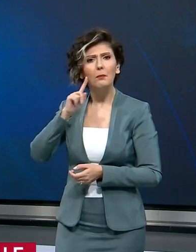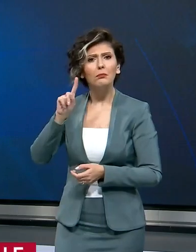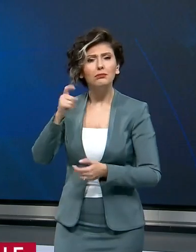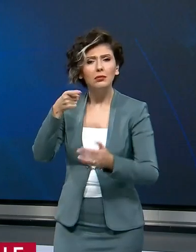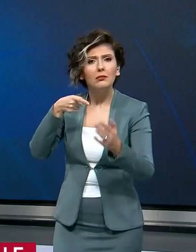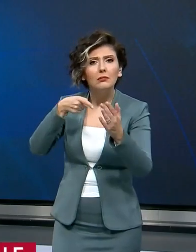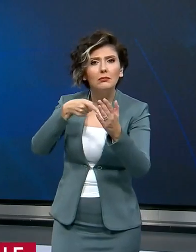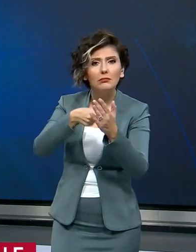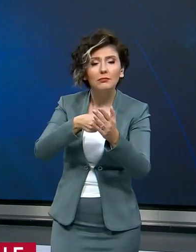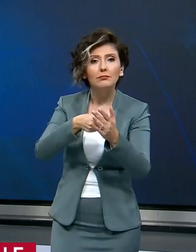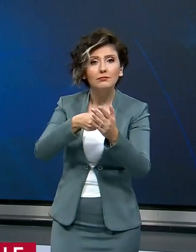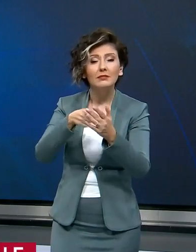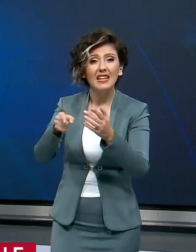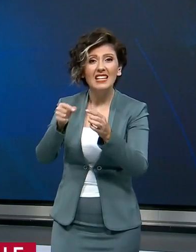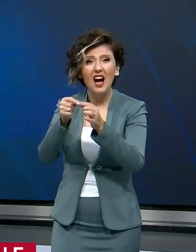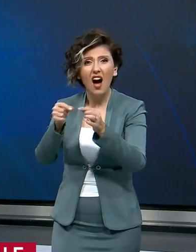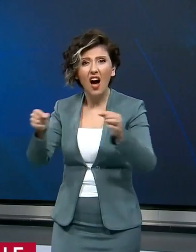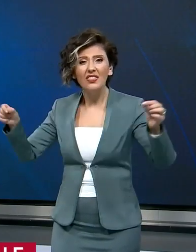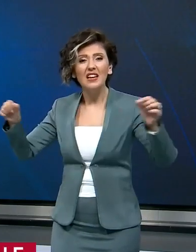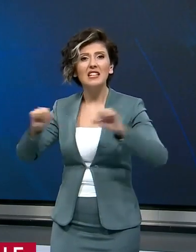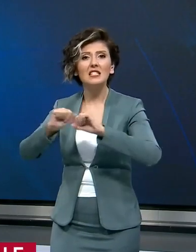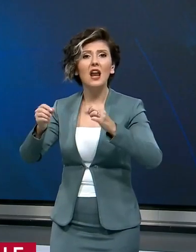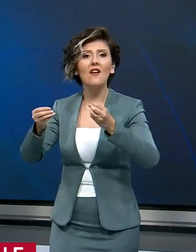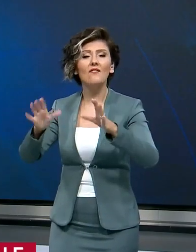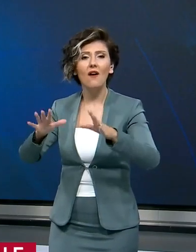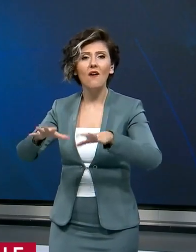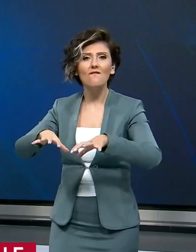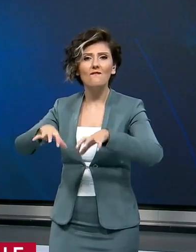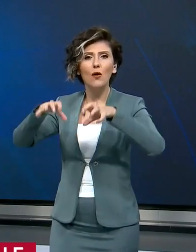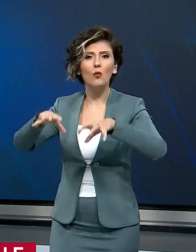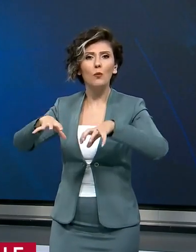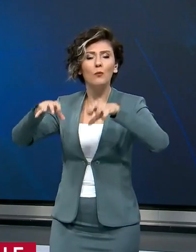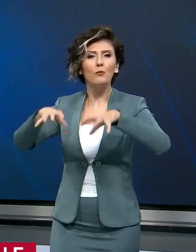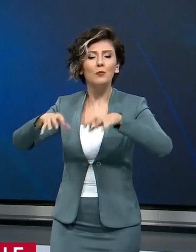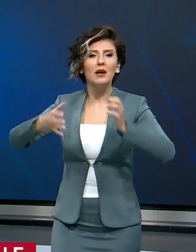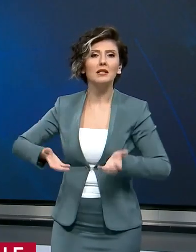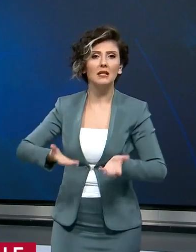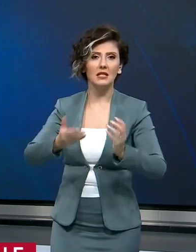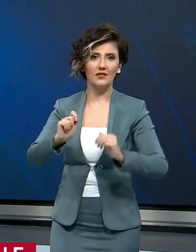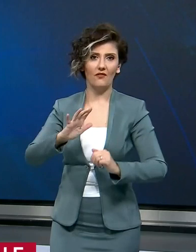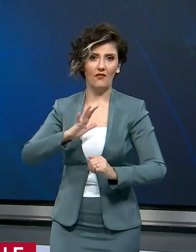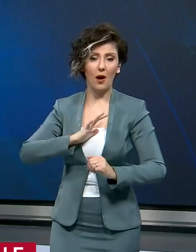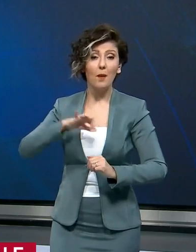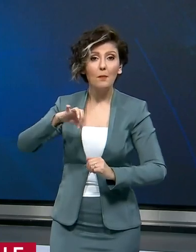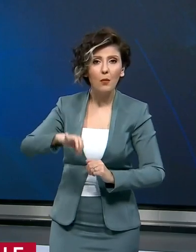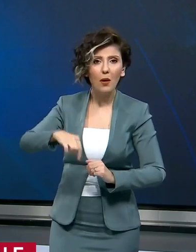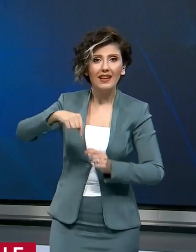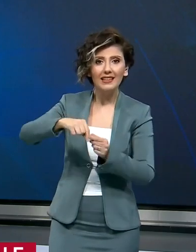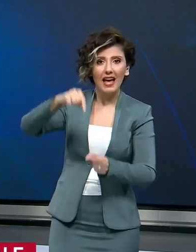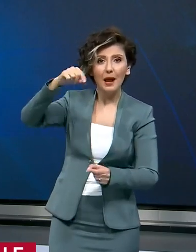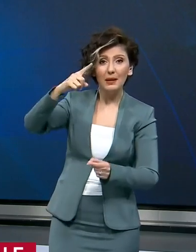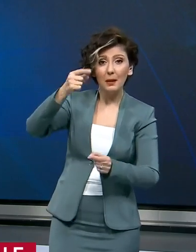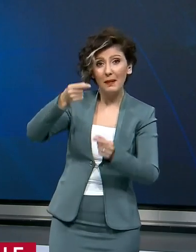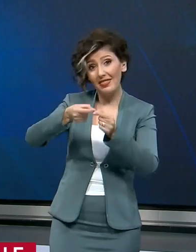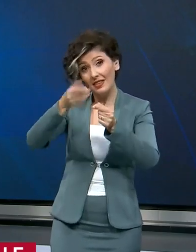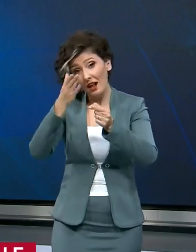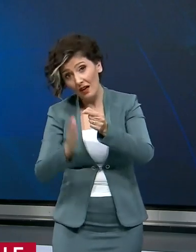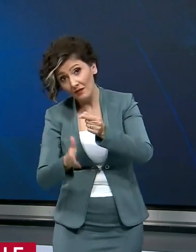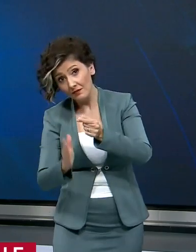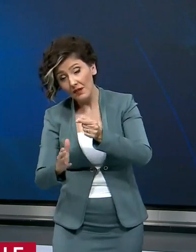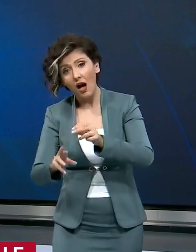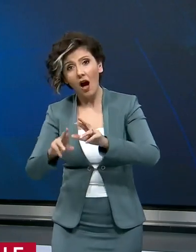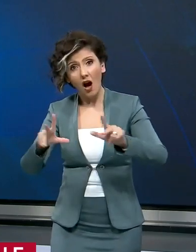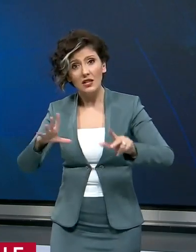Tespit edilen noktada şebeke hattına zarar vermemek için vakumlu kazı çalışmaları yapılıyor. Böylece yerin yaklaşık 1 metre altında arıza